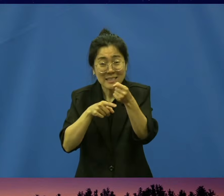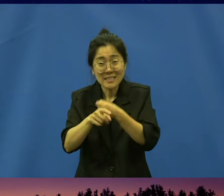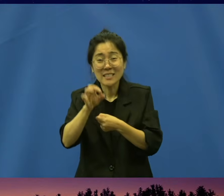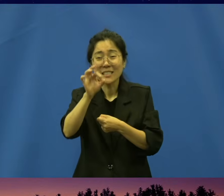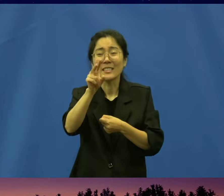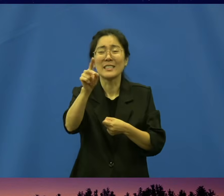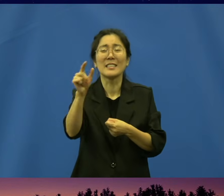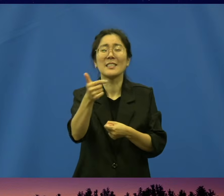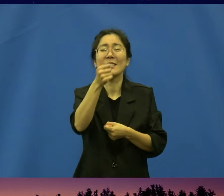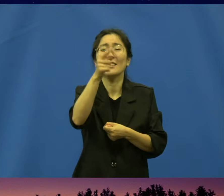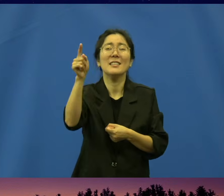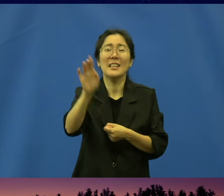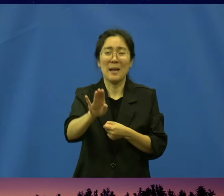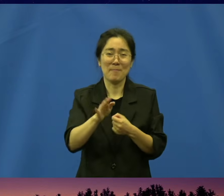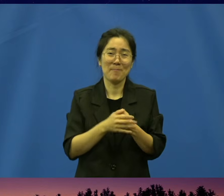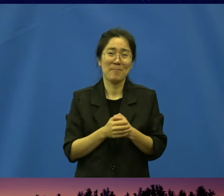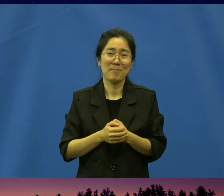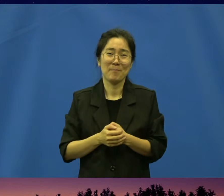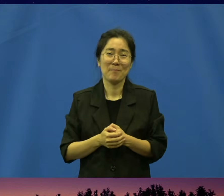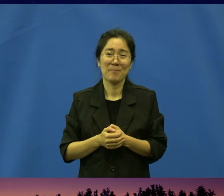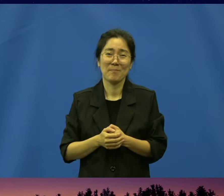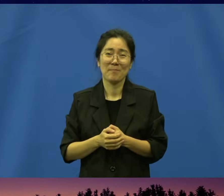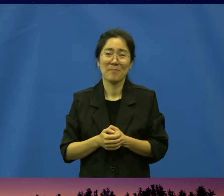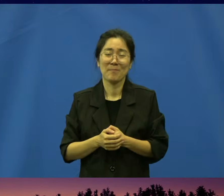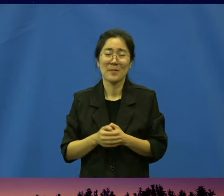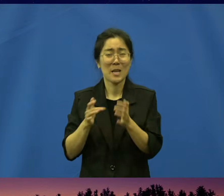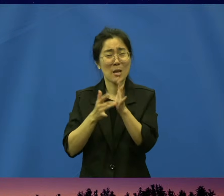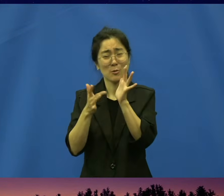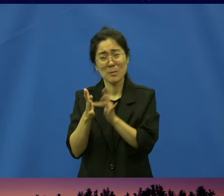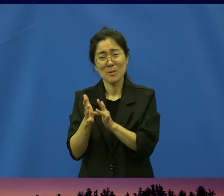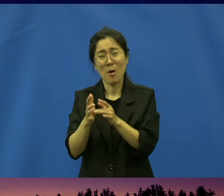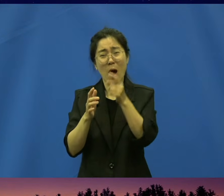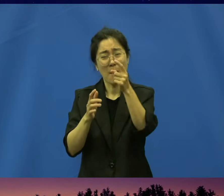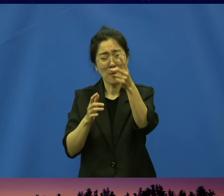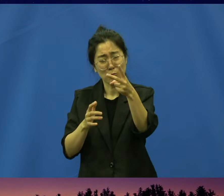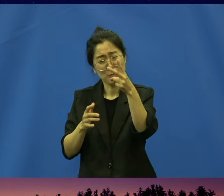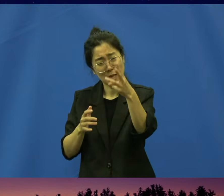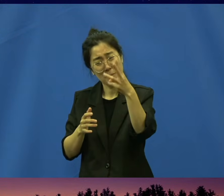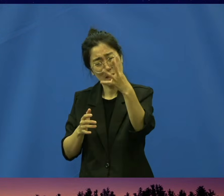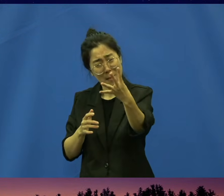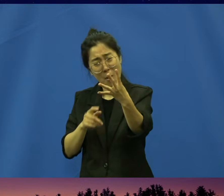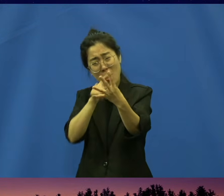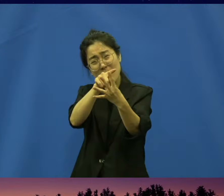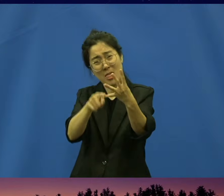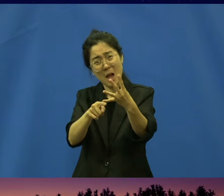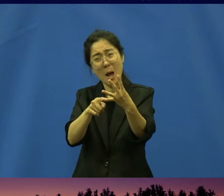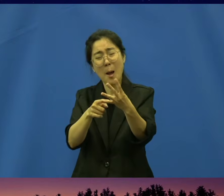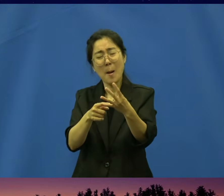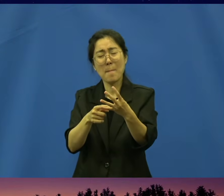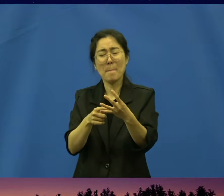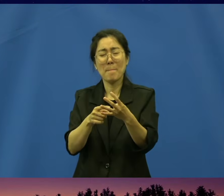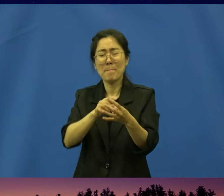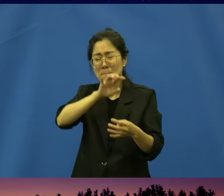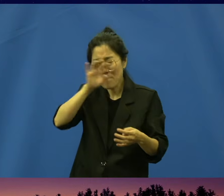말을 4번 반복해서 하잖아요. 왜? 이게 누구 말이에요? 지금 사도 바울이 쓰잖아요. 사도